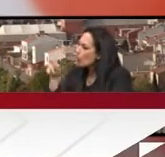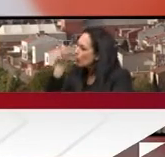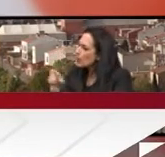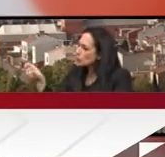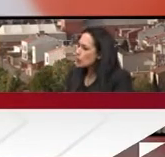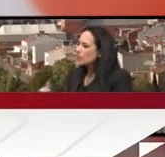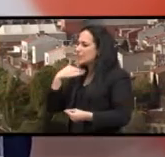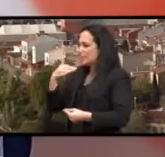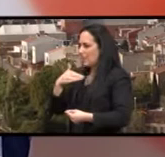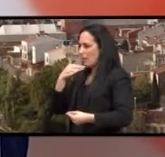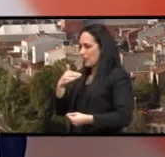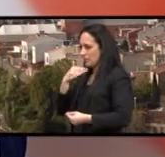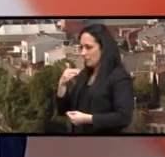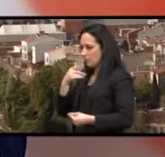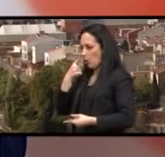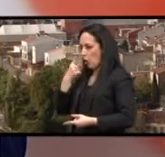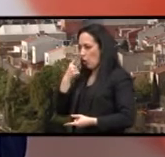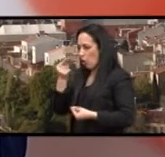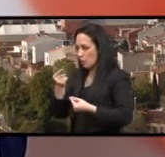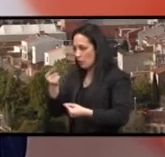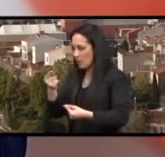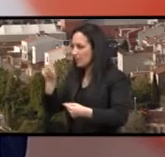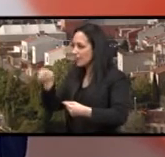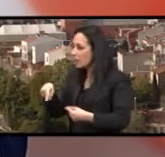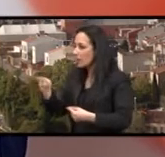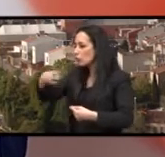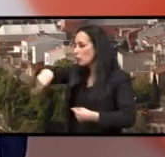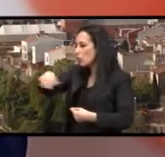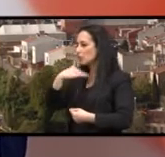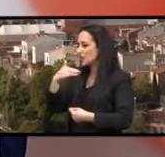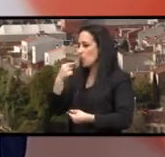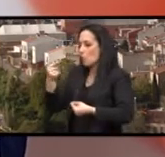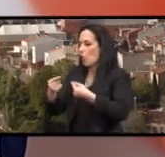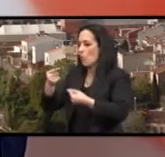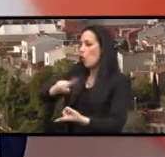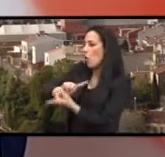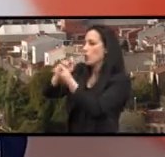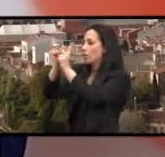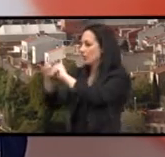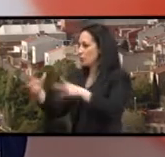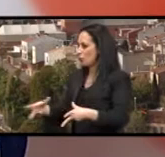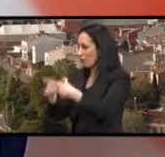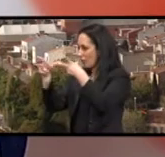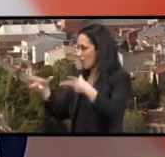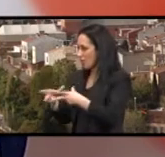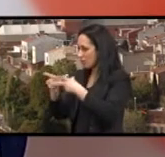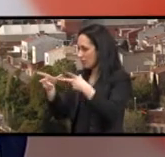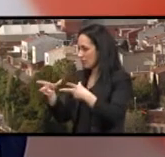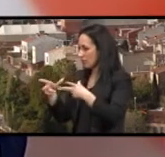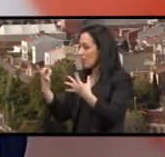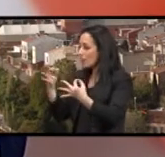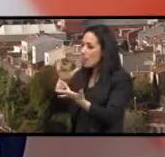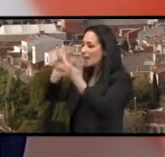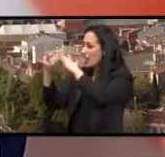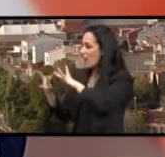canviar, de que hem de fer una ciutat per tothom, que tothom és digne, tothom és digne de viure i ens hem de relacionar i hem de viure